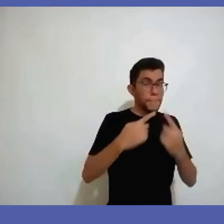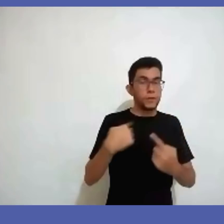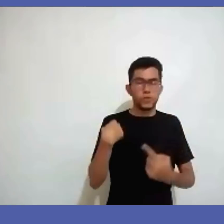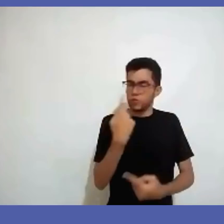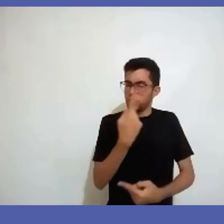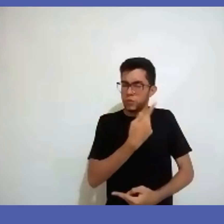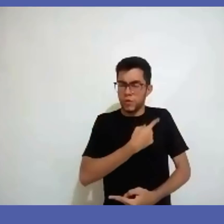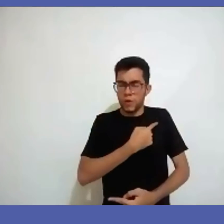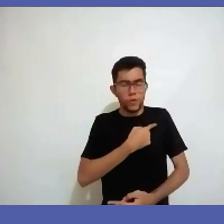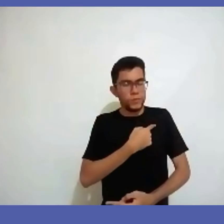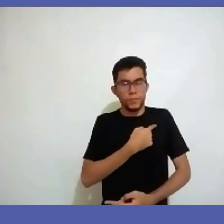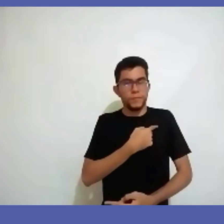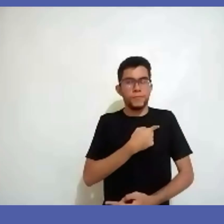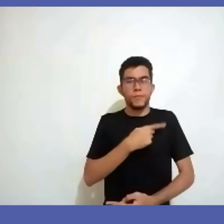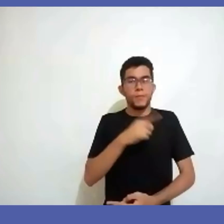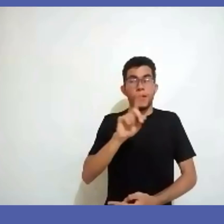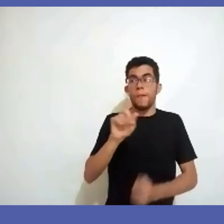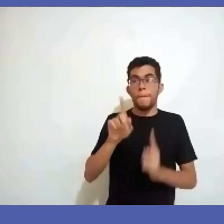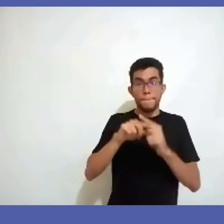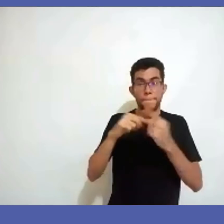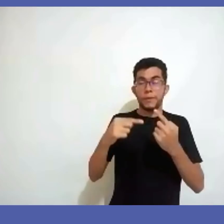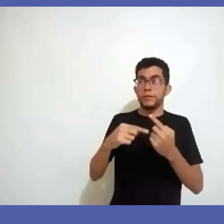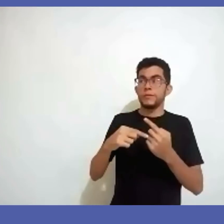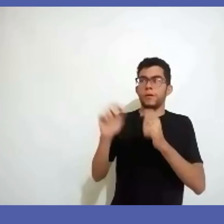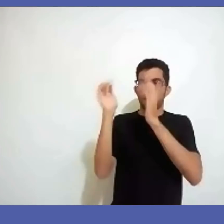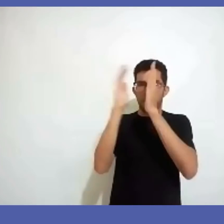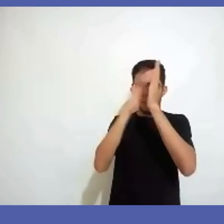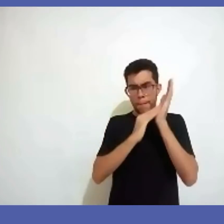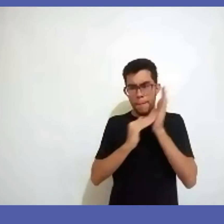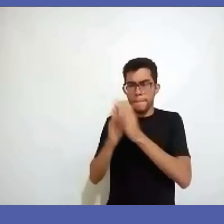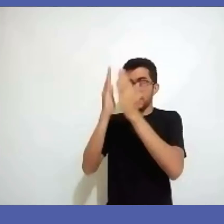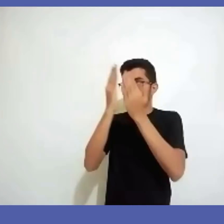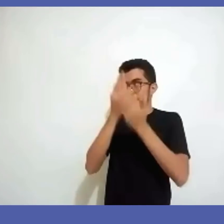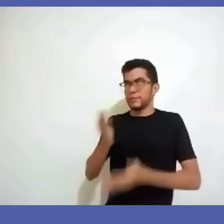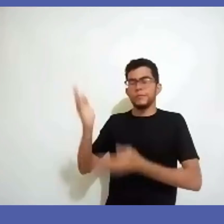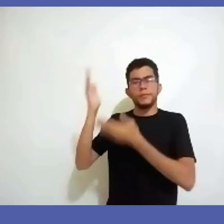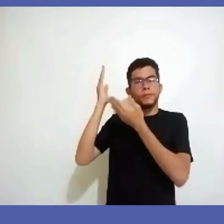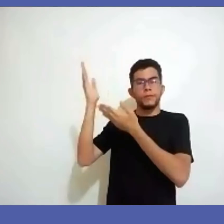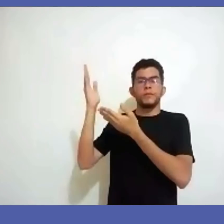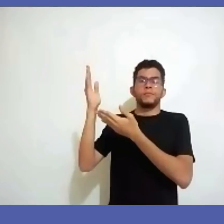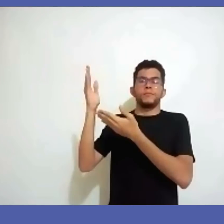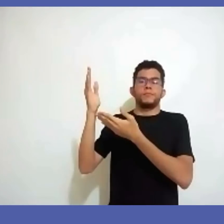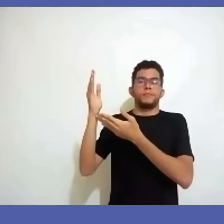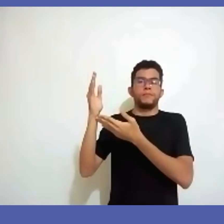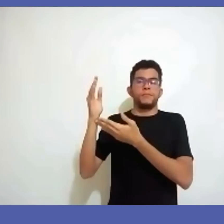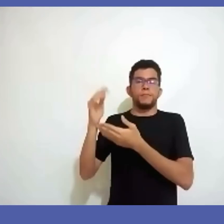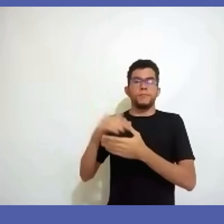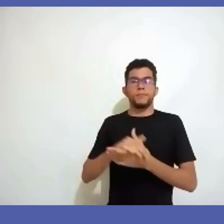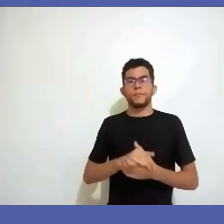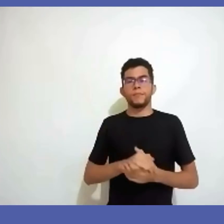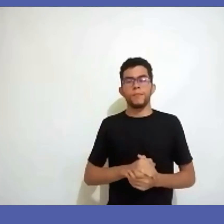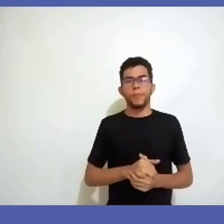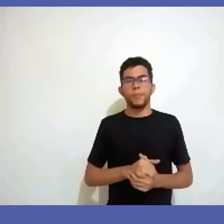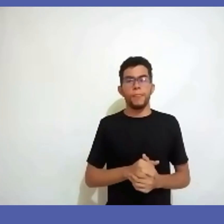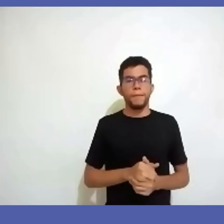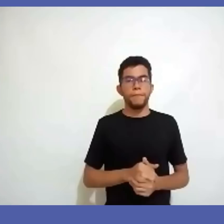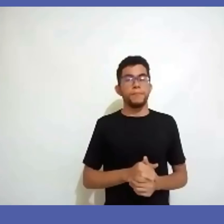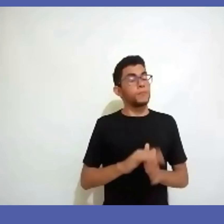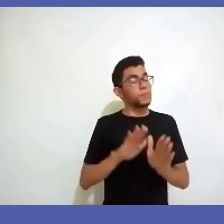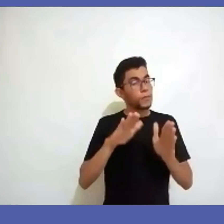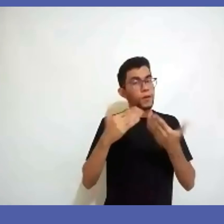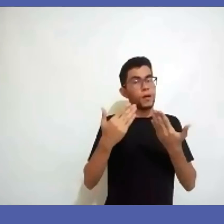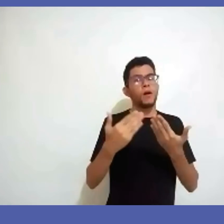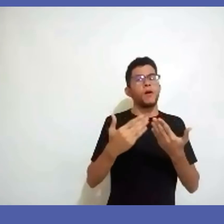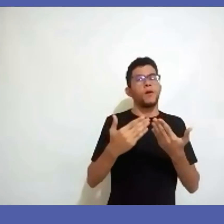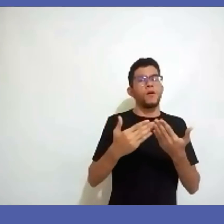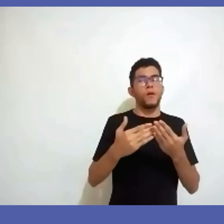vaso. A excelência do poder tem que ser do tesouro. Por isso, irmãos, esse é o reino dos